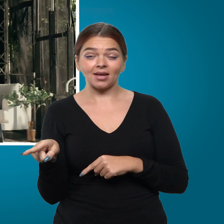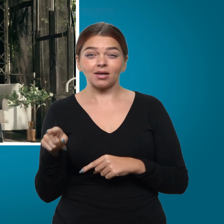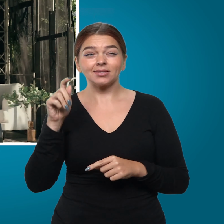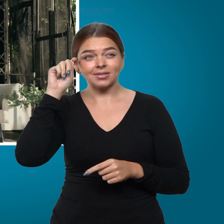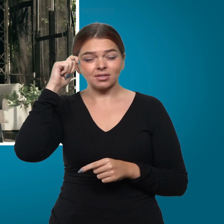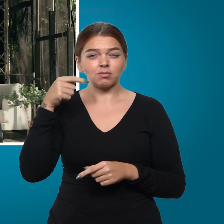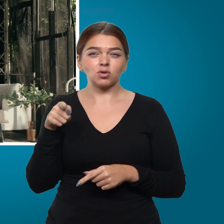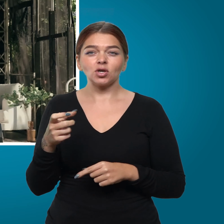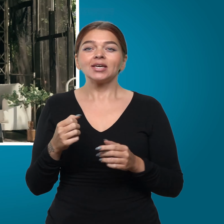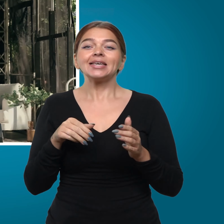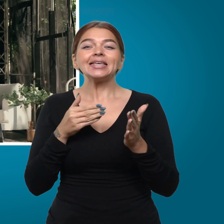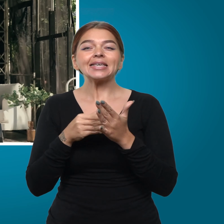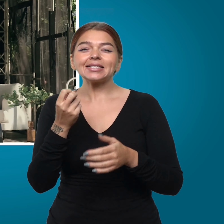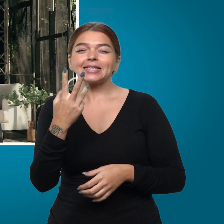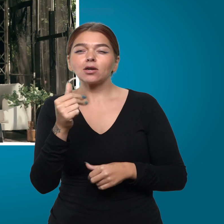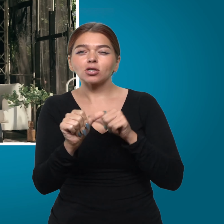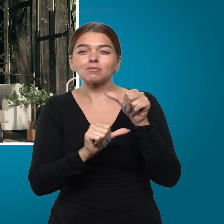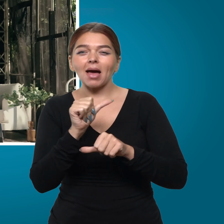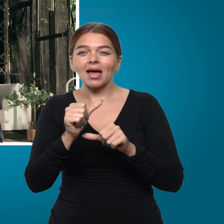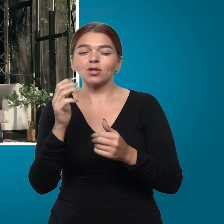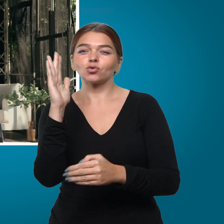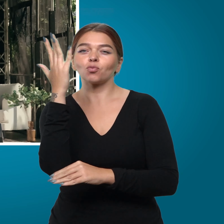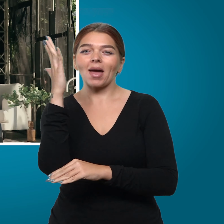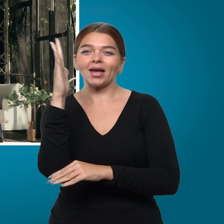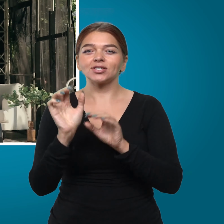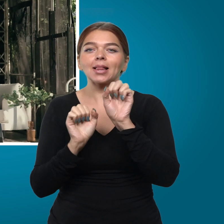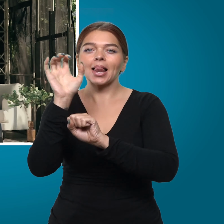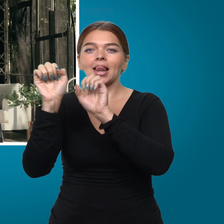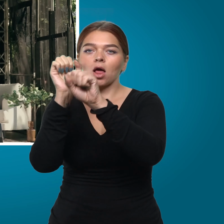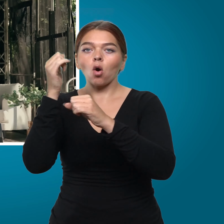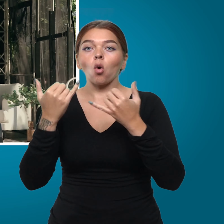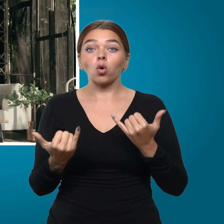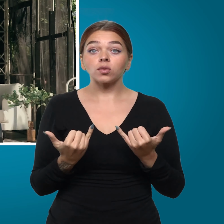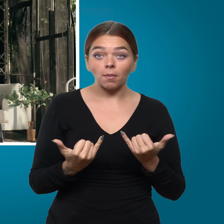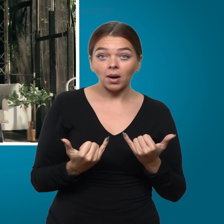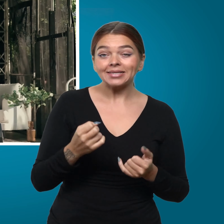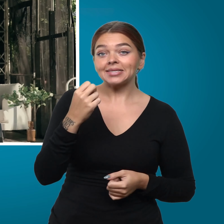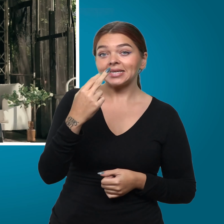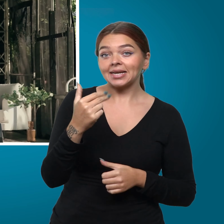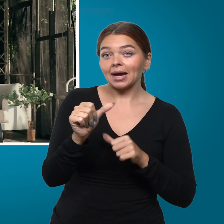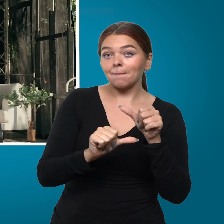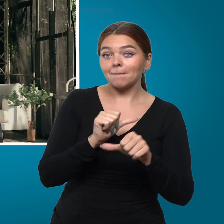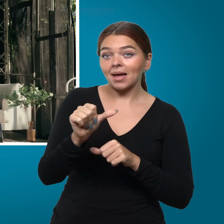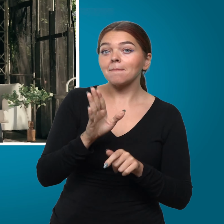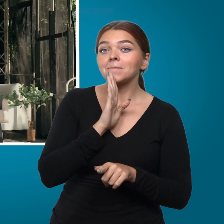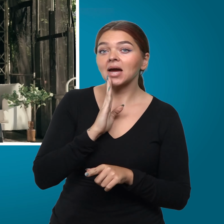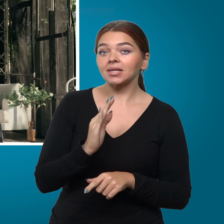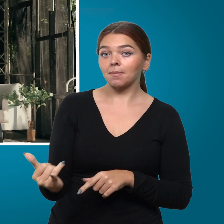eiti į suaugusių skyrių knygas rinktis, tada paklausi, sako, ne, man 13, 12.